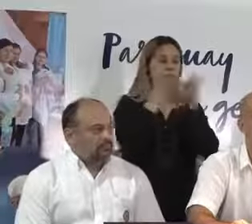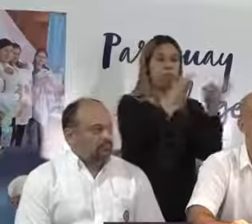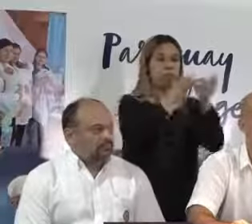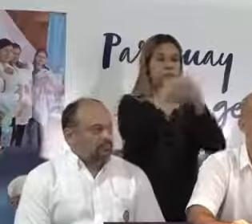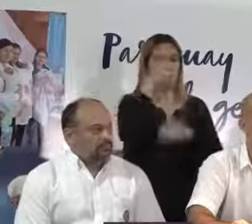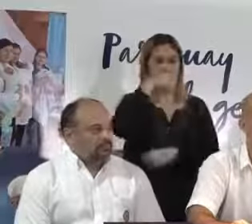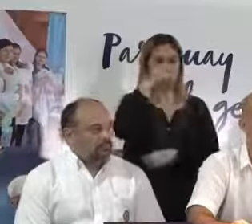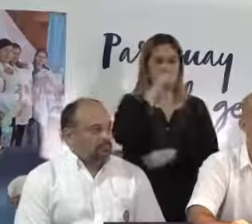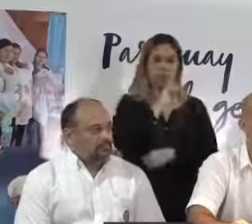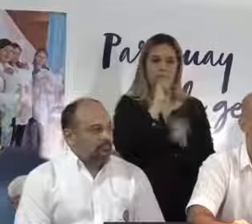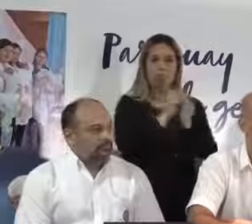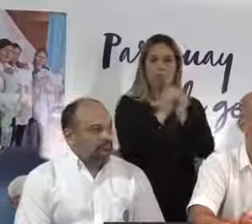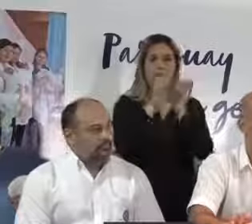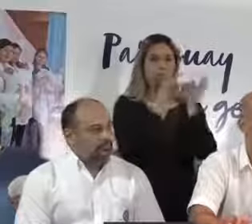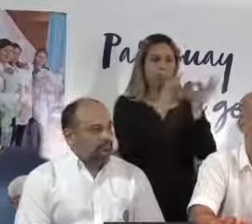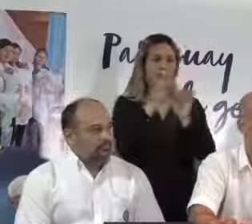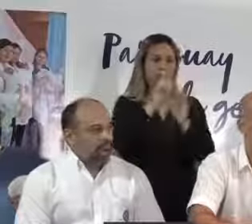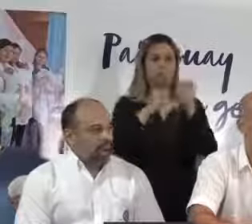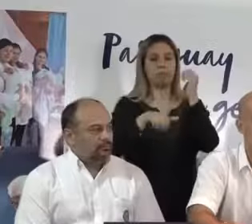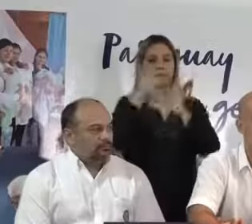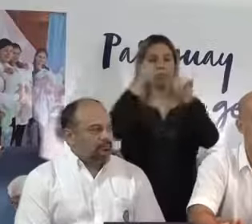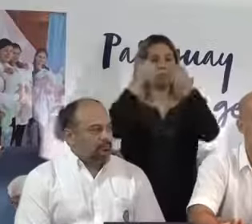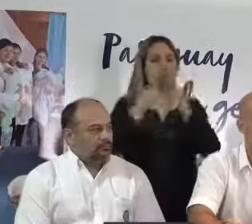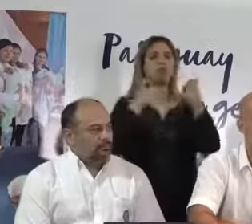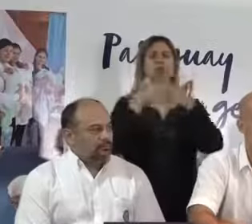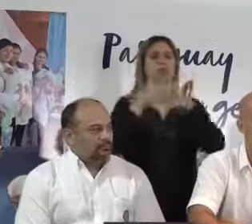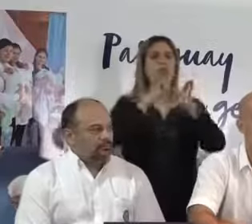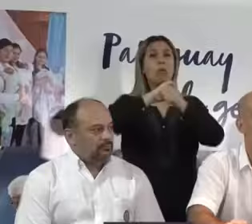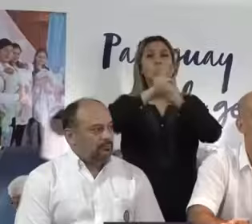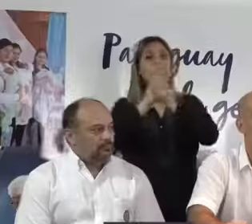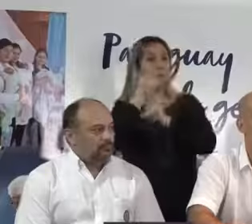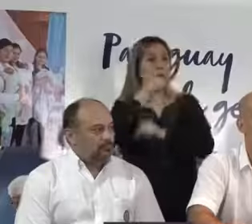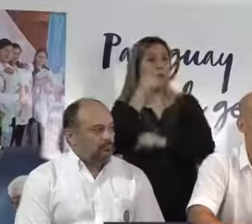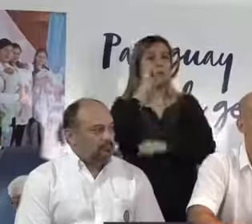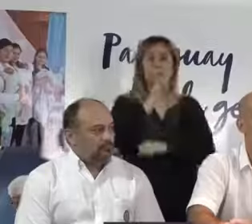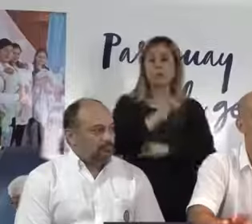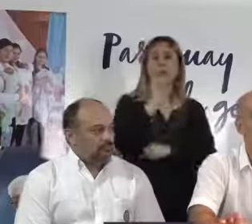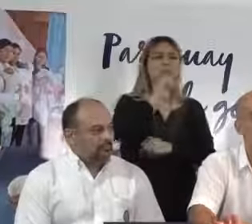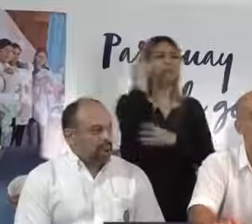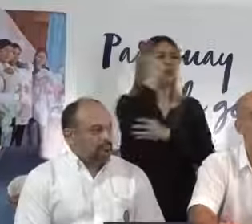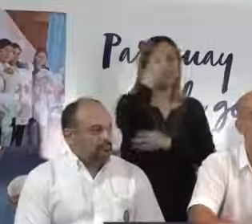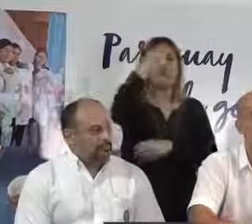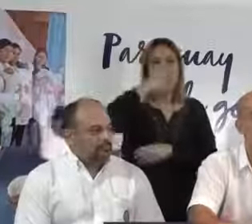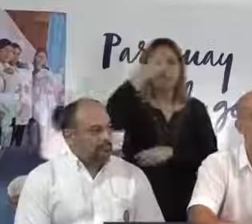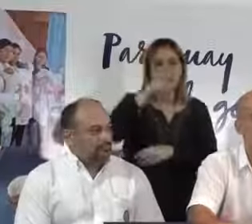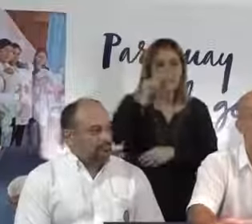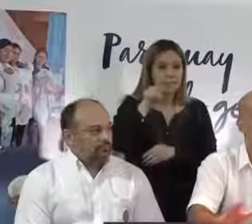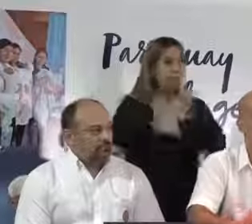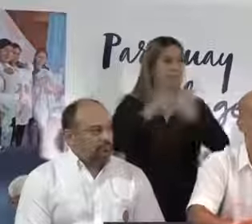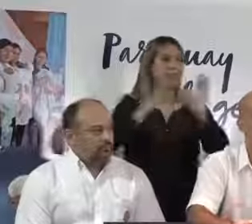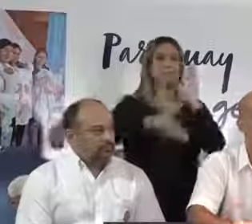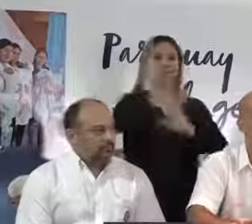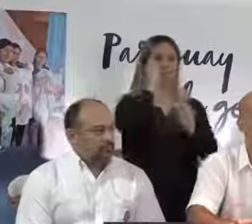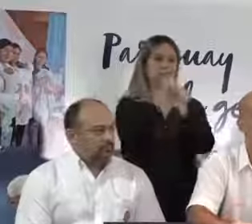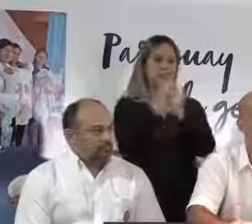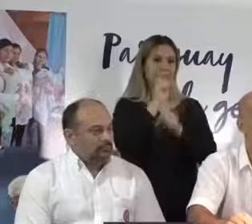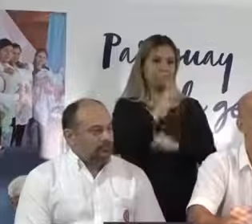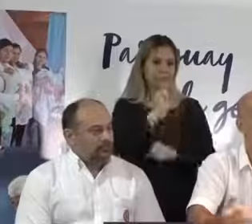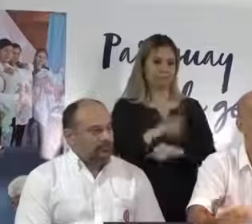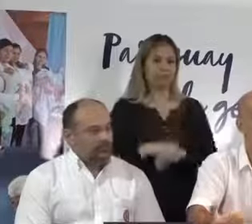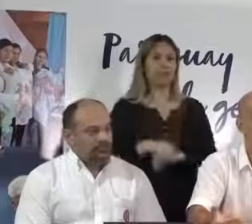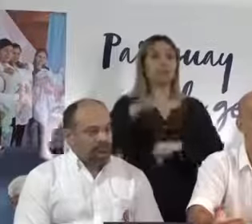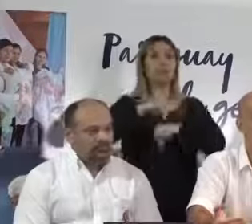digamos, a los compañeros de trabajo. Ahora, cualquiera sea el tipo de infección respiratoria aguda, eso es muy importante. Lo mismo se aplica, aunque no en conexión con el